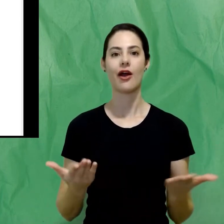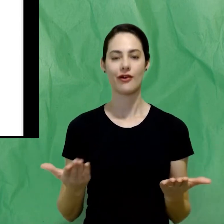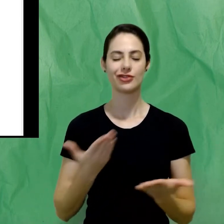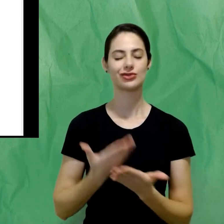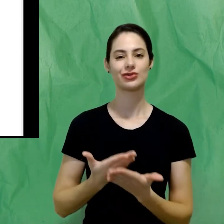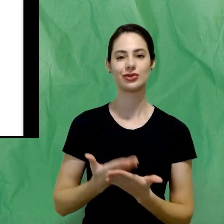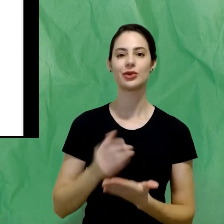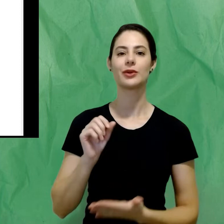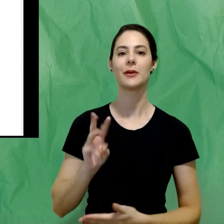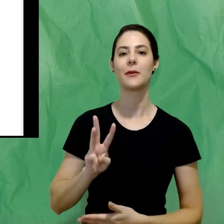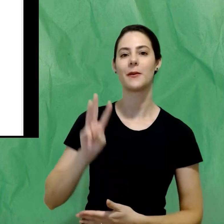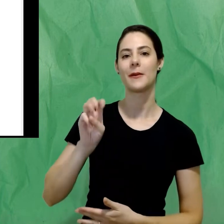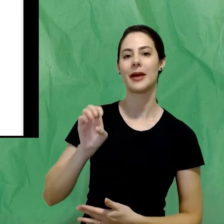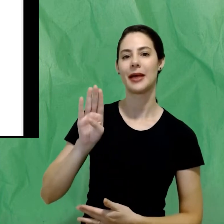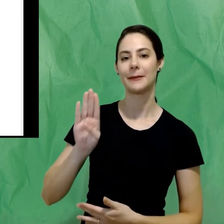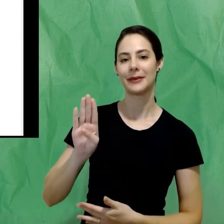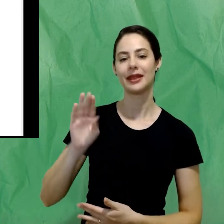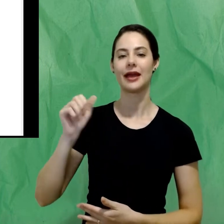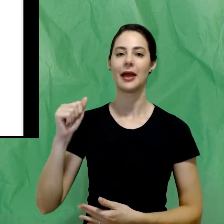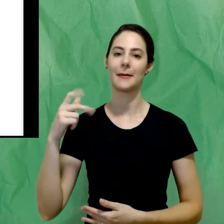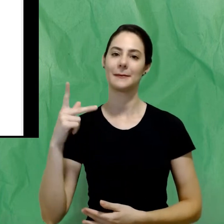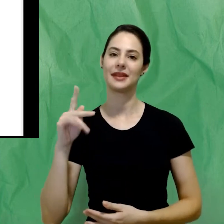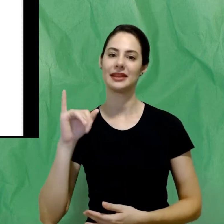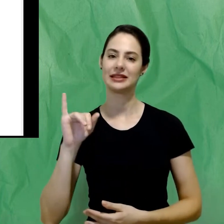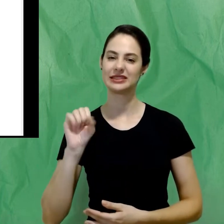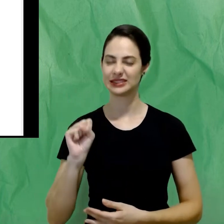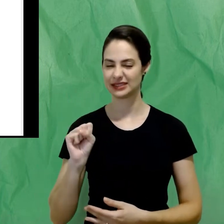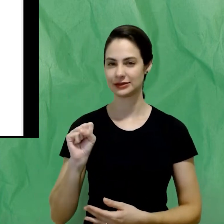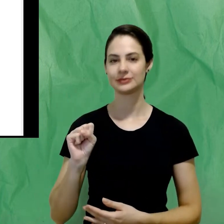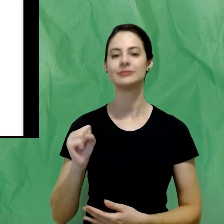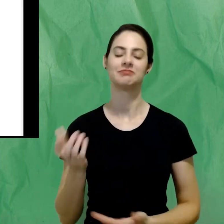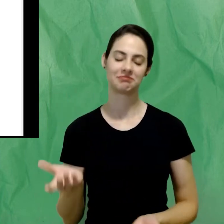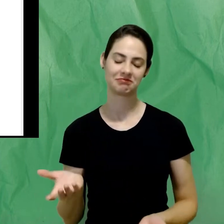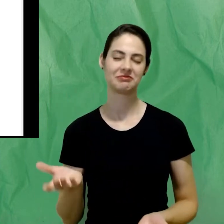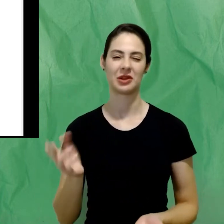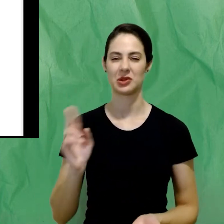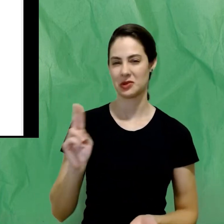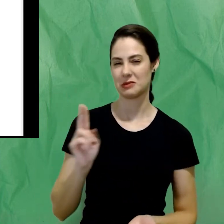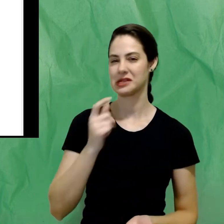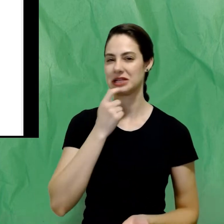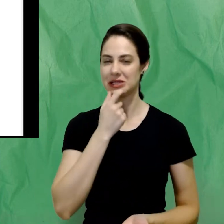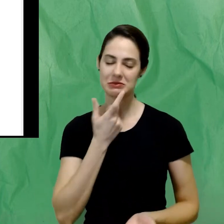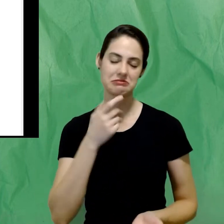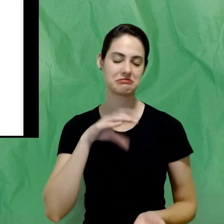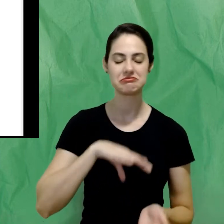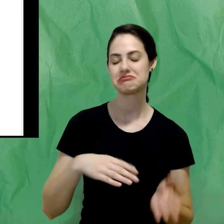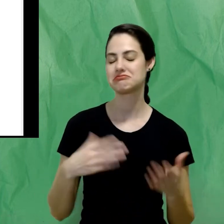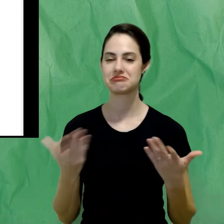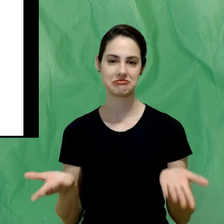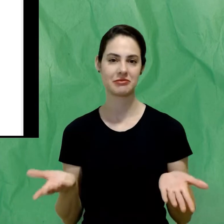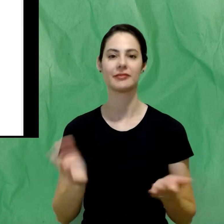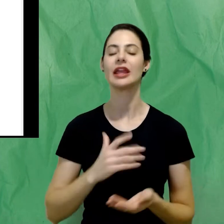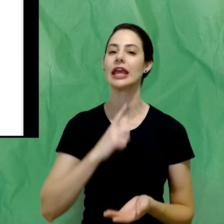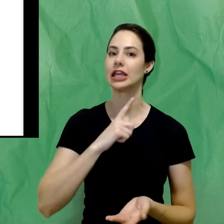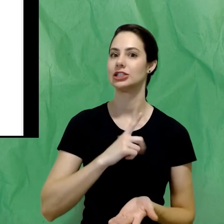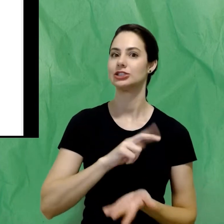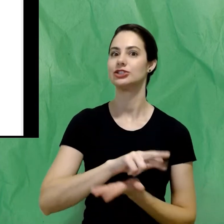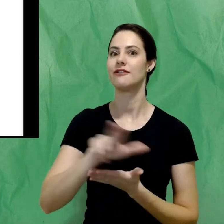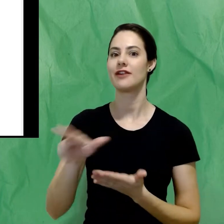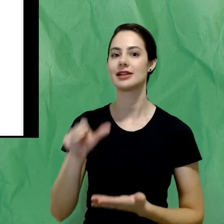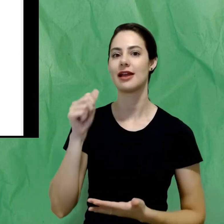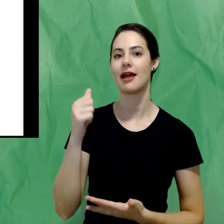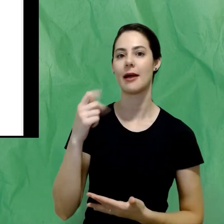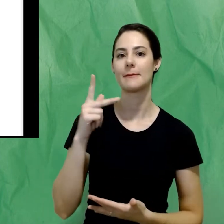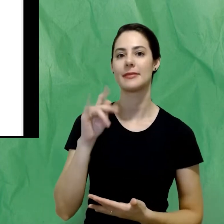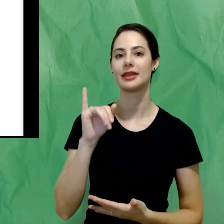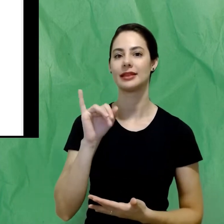APIs, ou Web API, se você falar de uma forma mais aportuguesada. E existem diversos tipos de APIs,